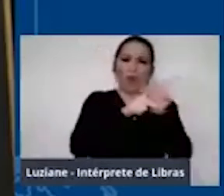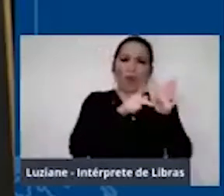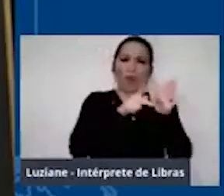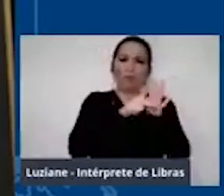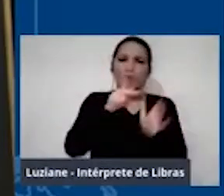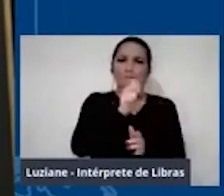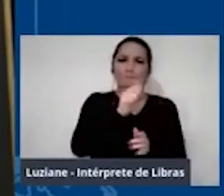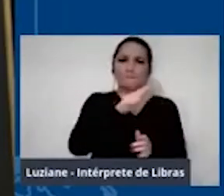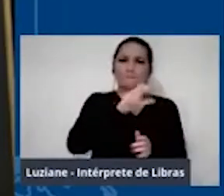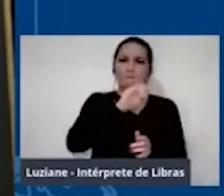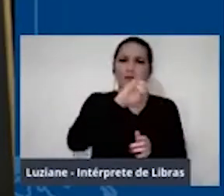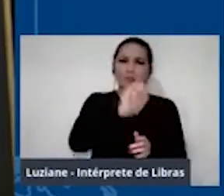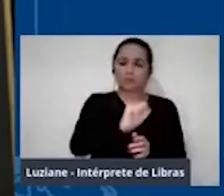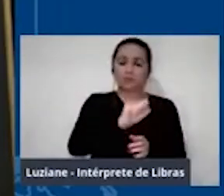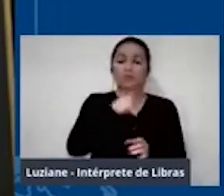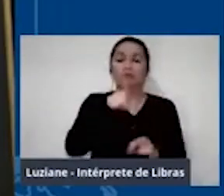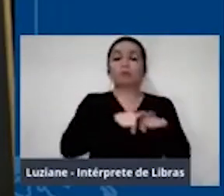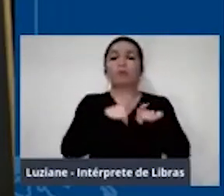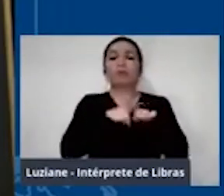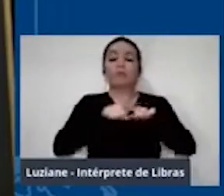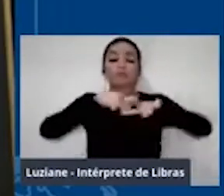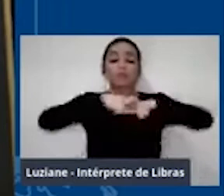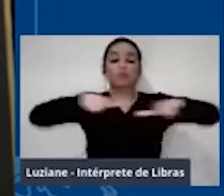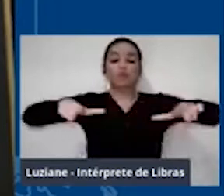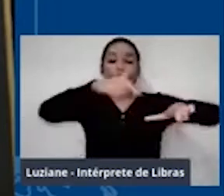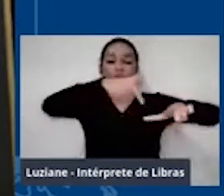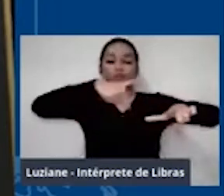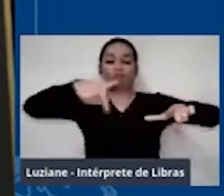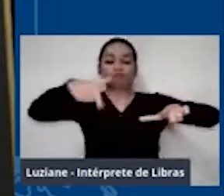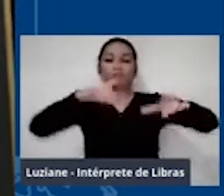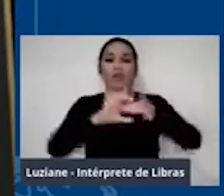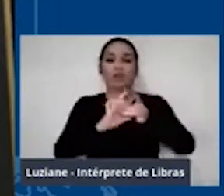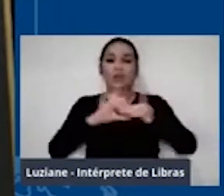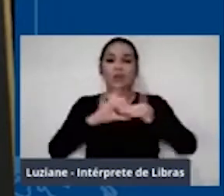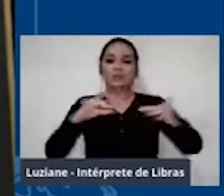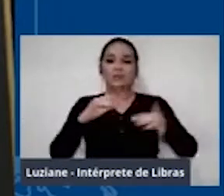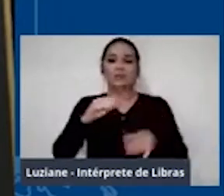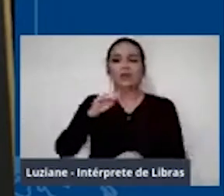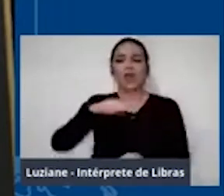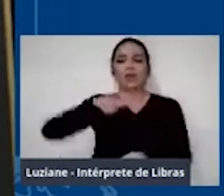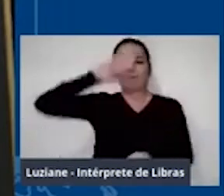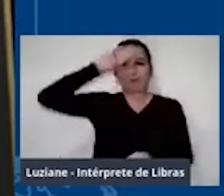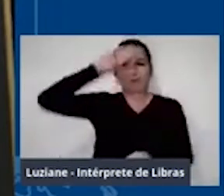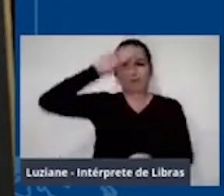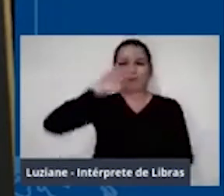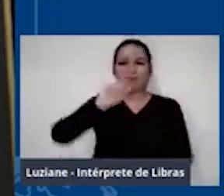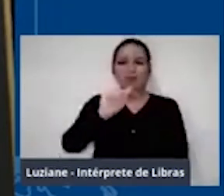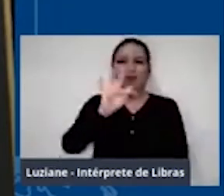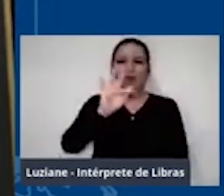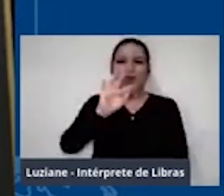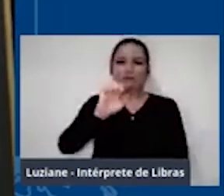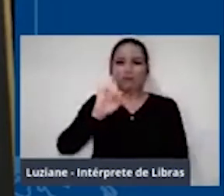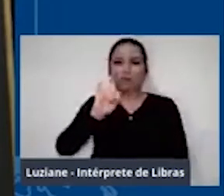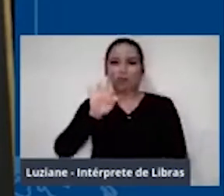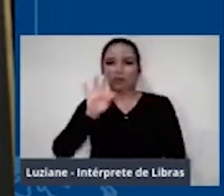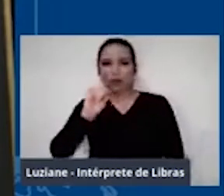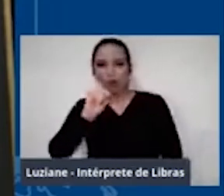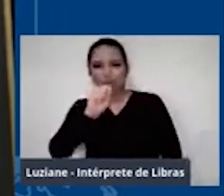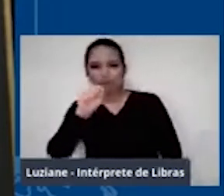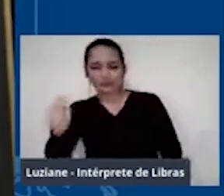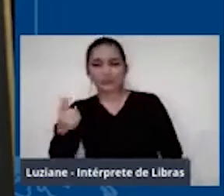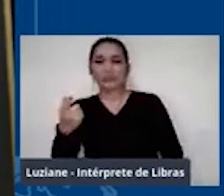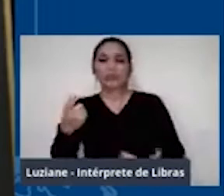zona livre da febre aftosa sem vacinação. Isso é uma coisa muito importante, porque como o maior exportador